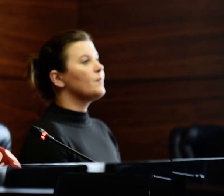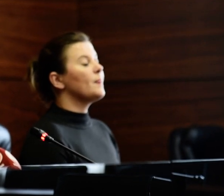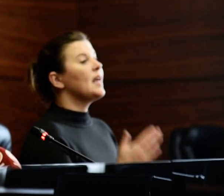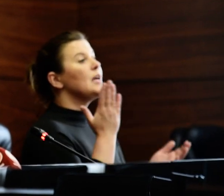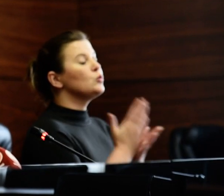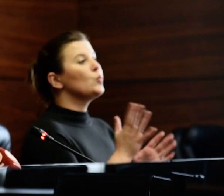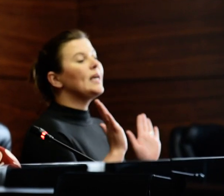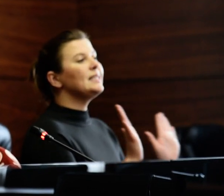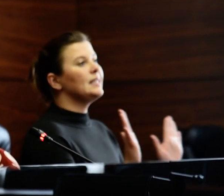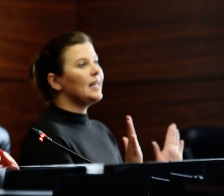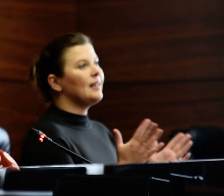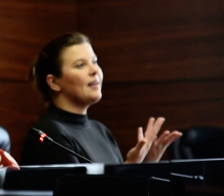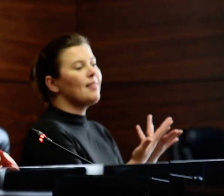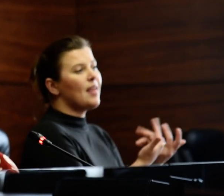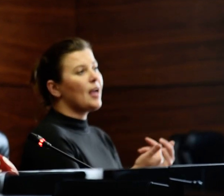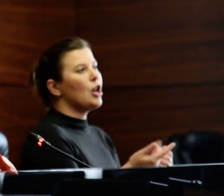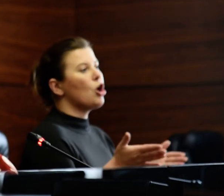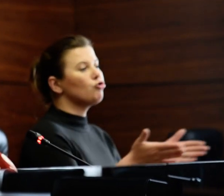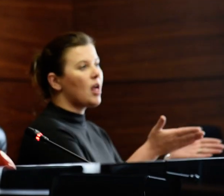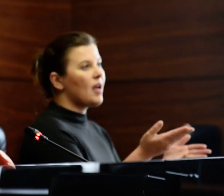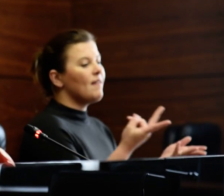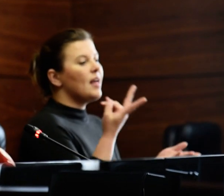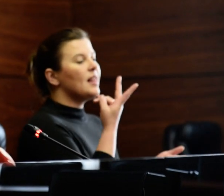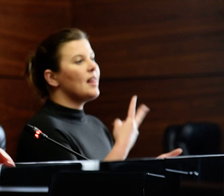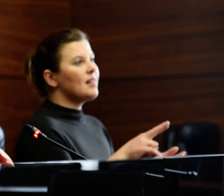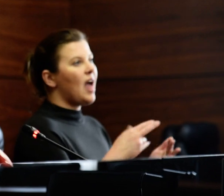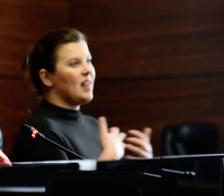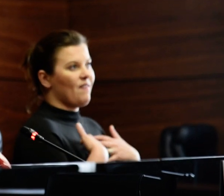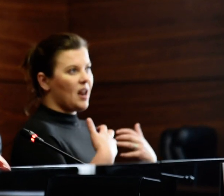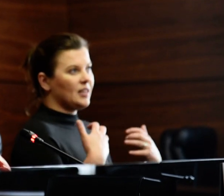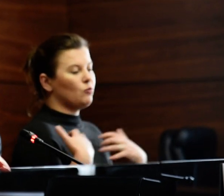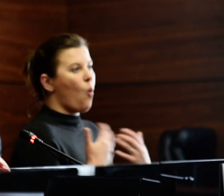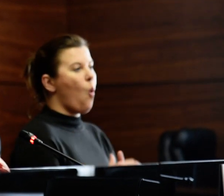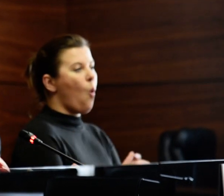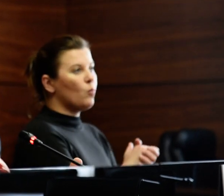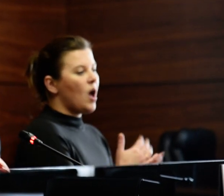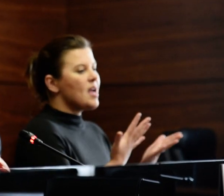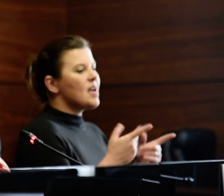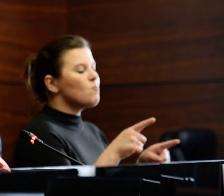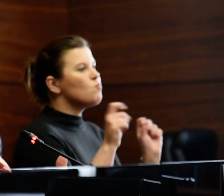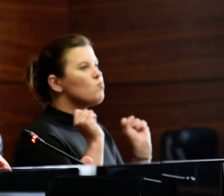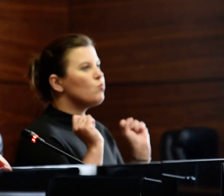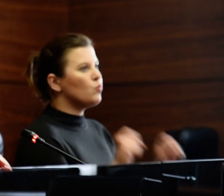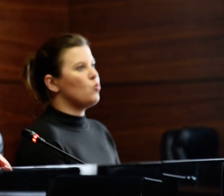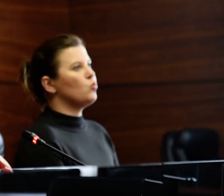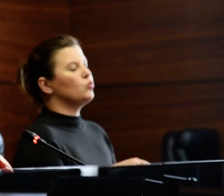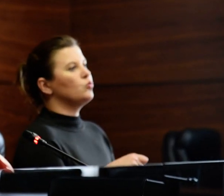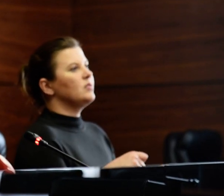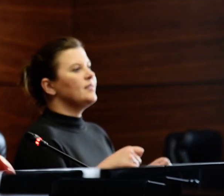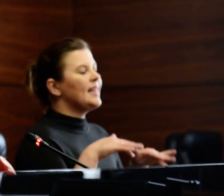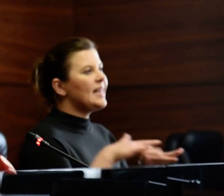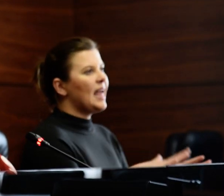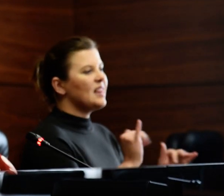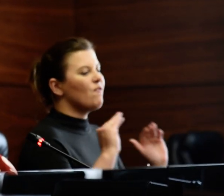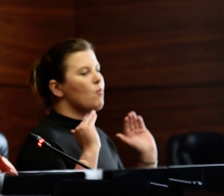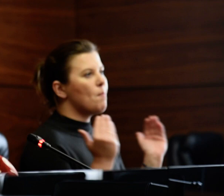існує тільки декілька шляхів для тваринницького комплексу, яким чином вони мають діяти в